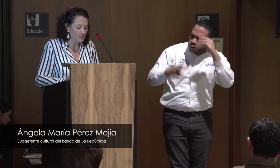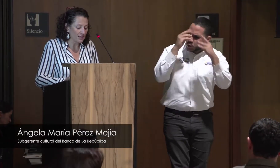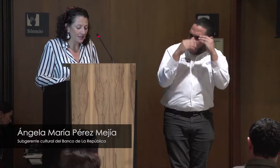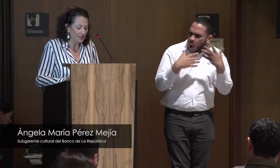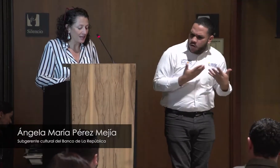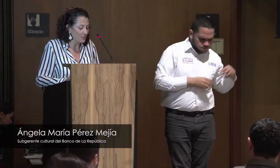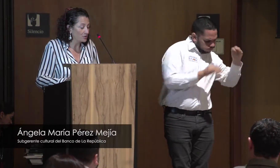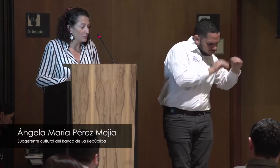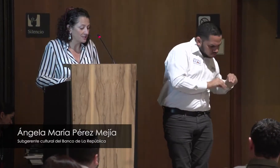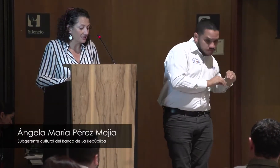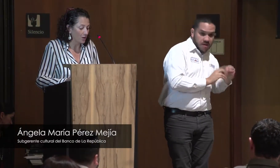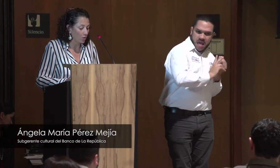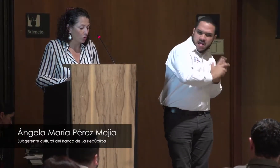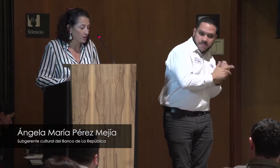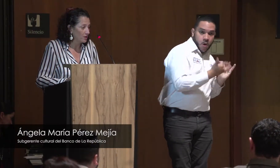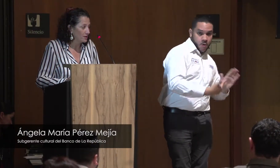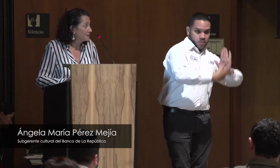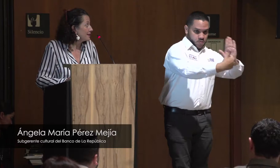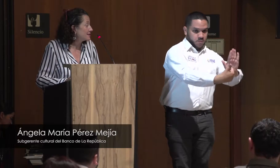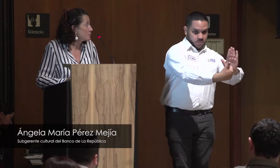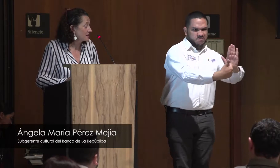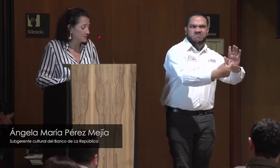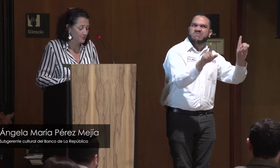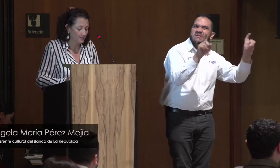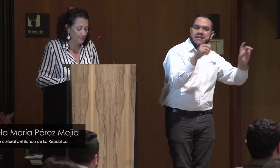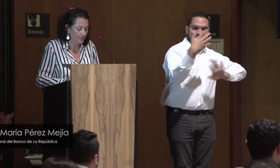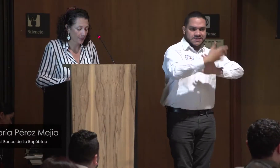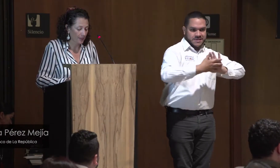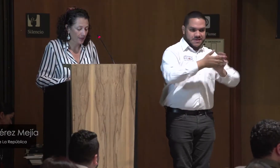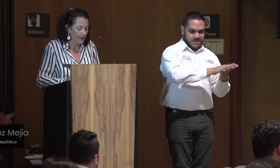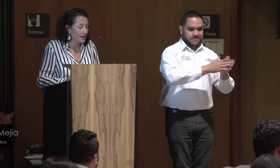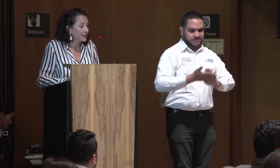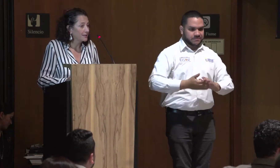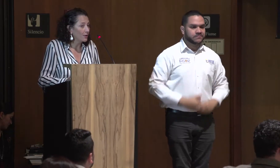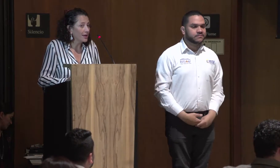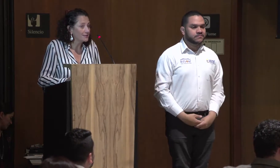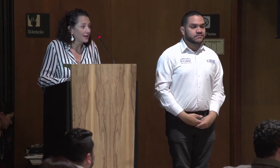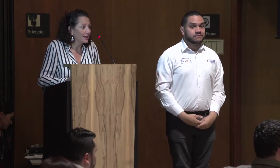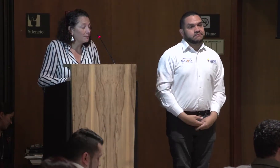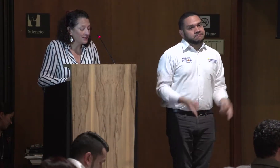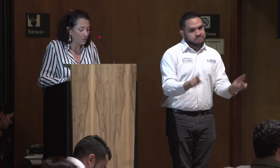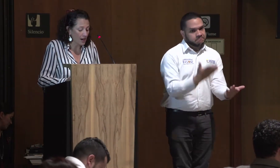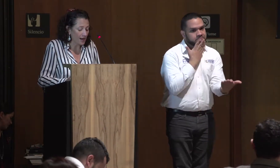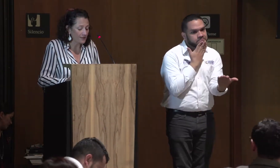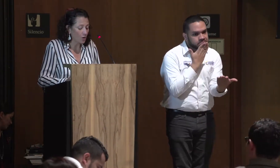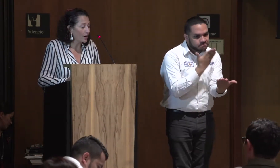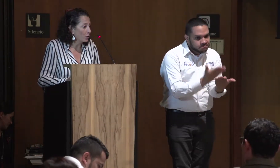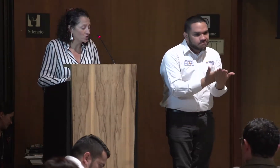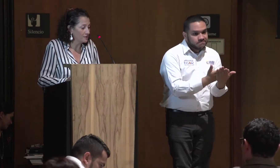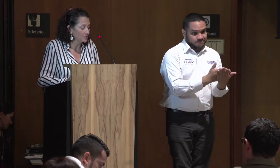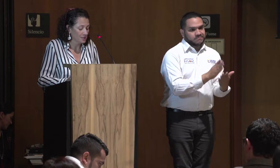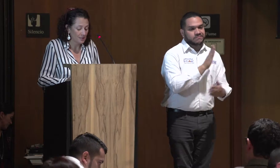de la herramienta que les vamos a presentar hoy, Señas de Paz. Quiero agradecer en particular a